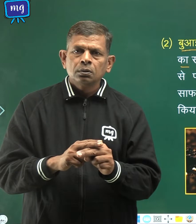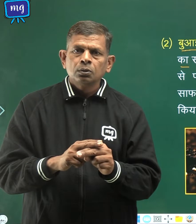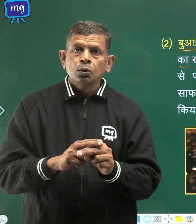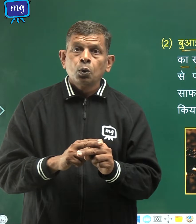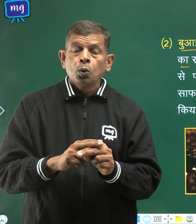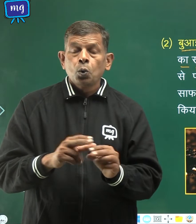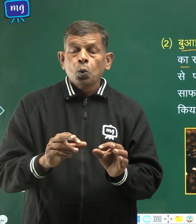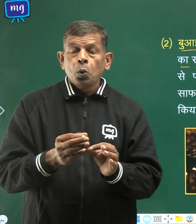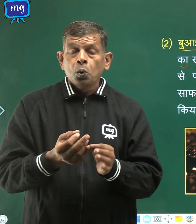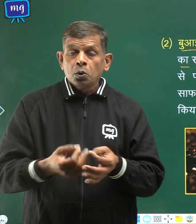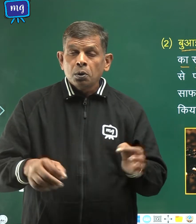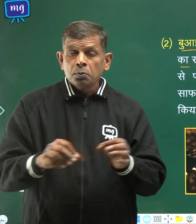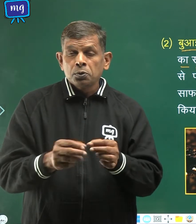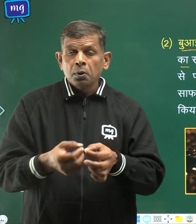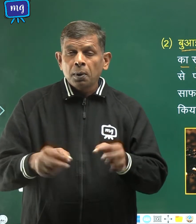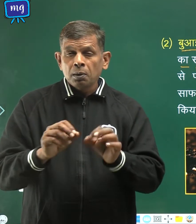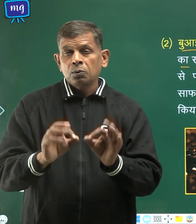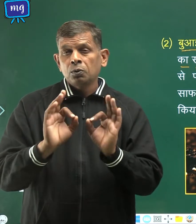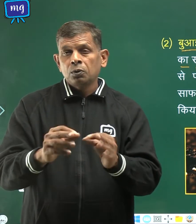सबसे महत्वपूर्ण चरण है।